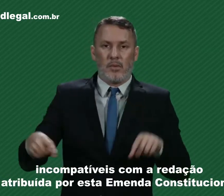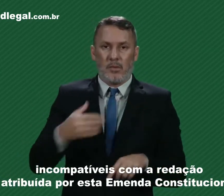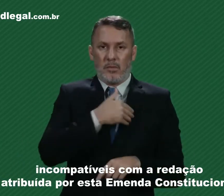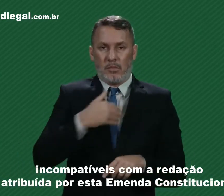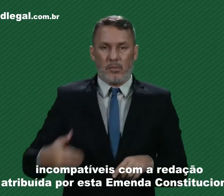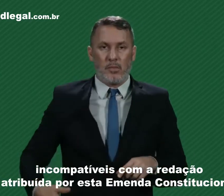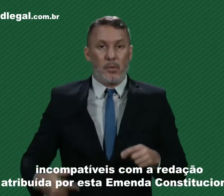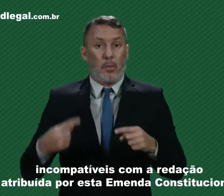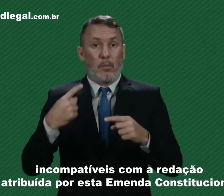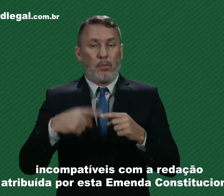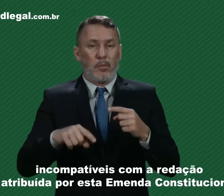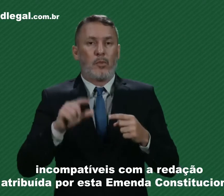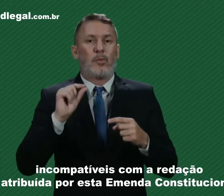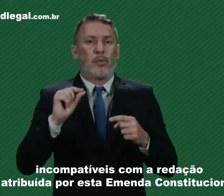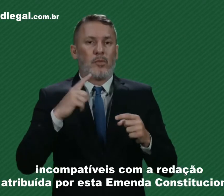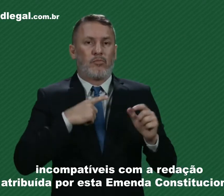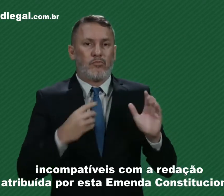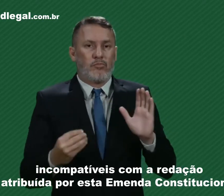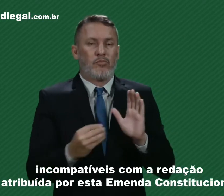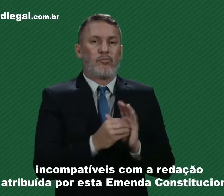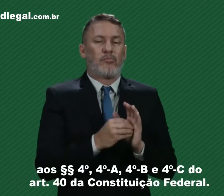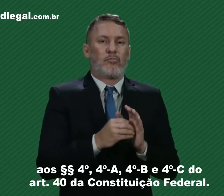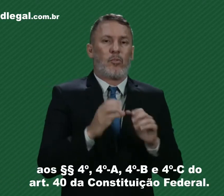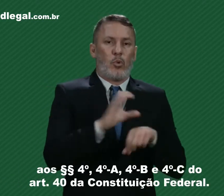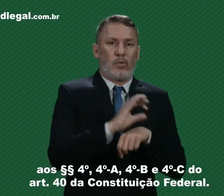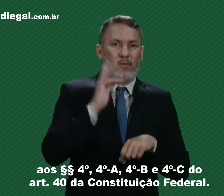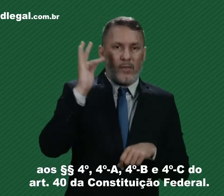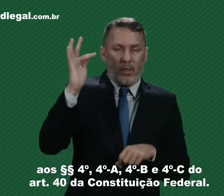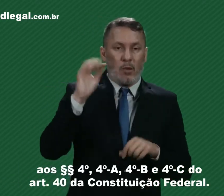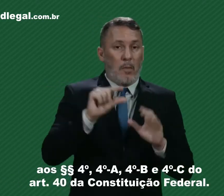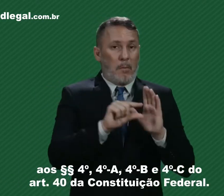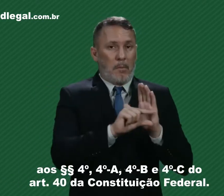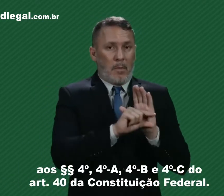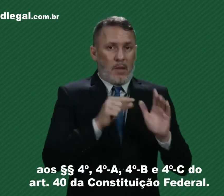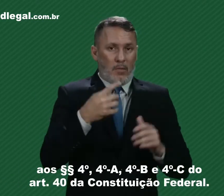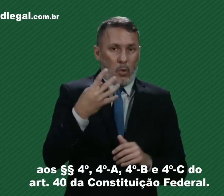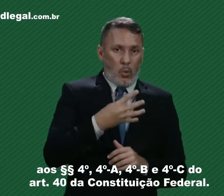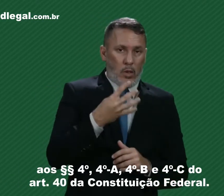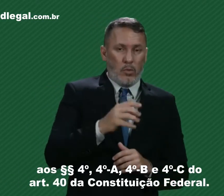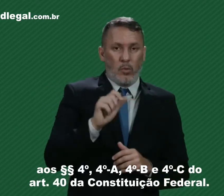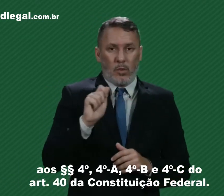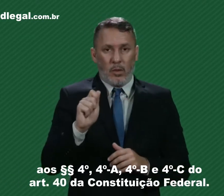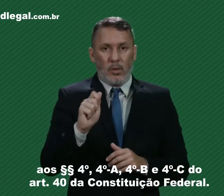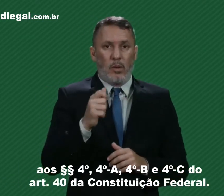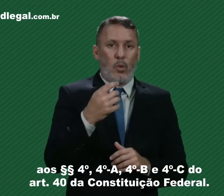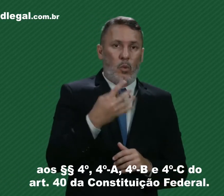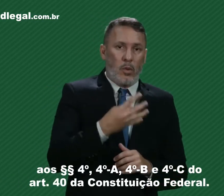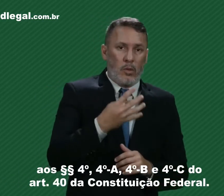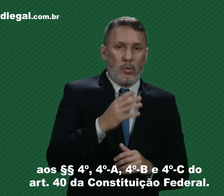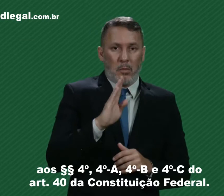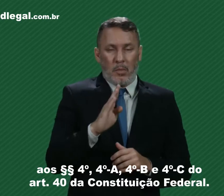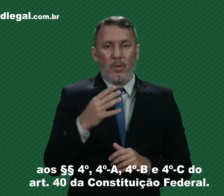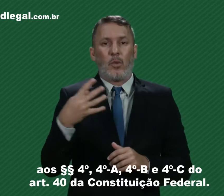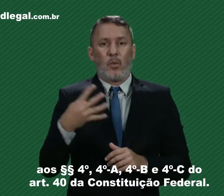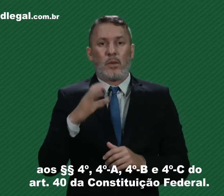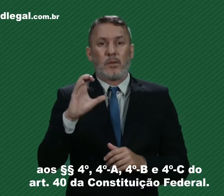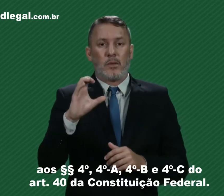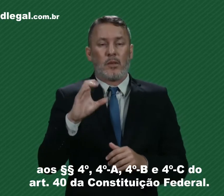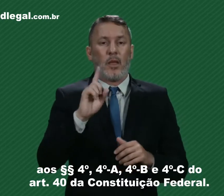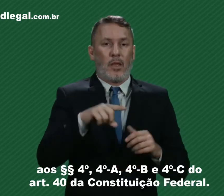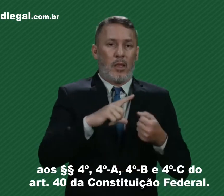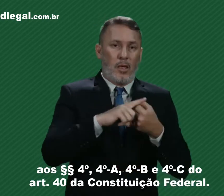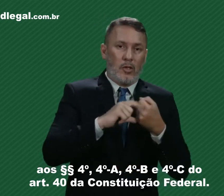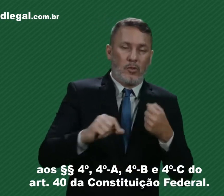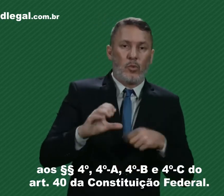a redação atribuída por esta emenda constitucional aos parágrafos 4º, 4A, 4B e 4C